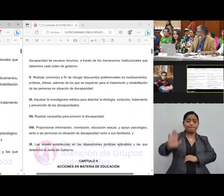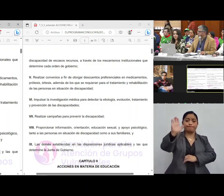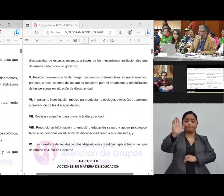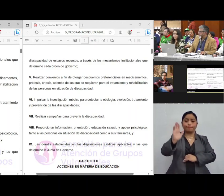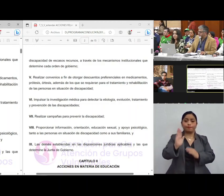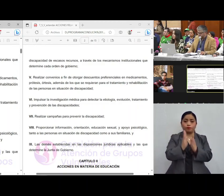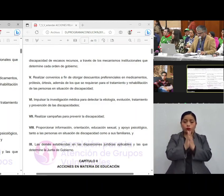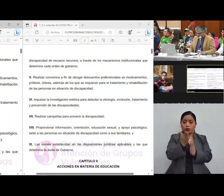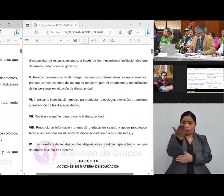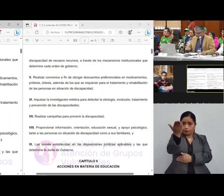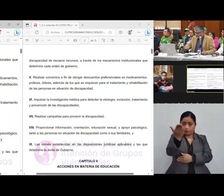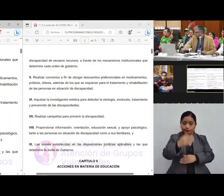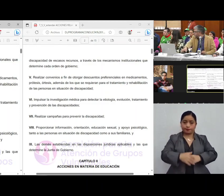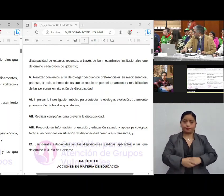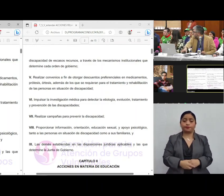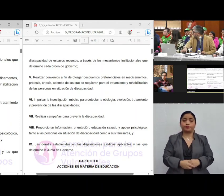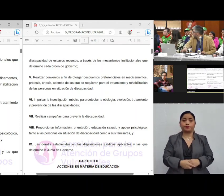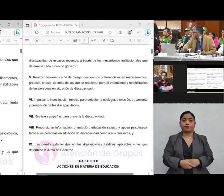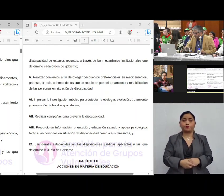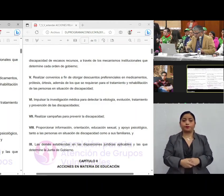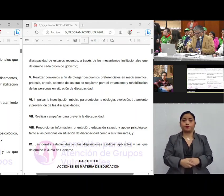Adelante, diputada.